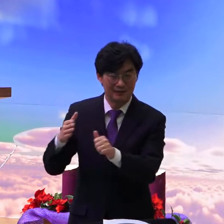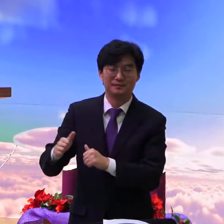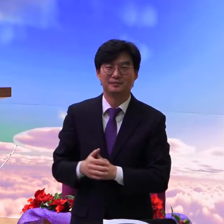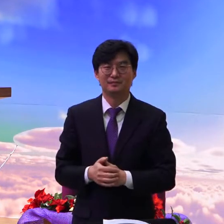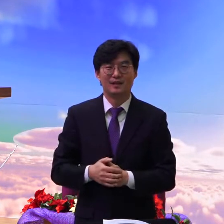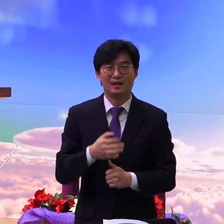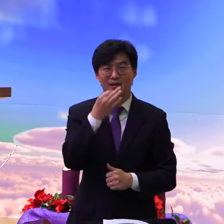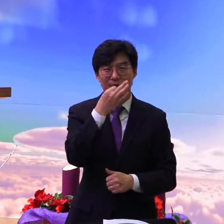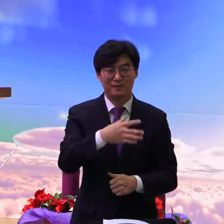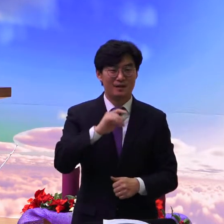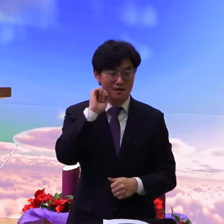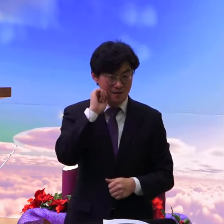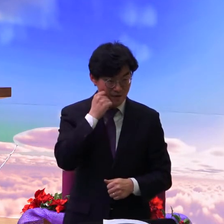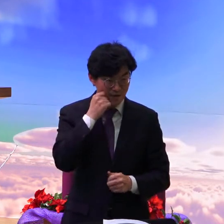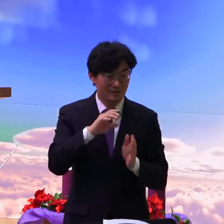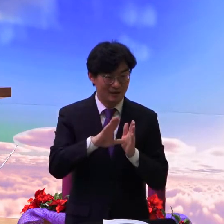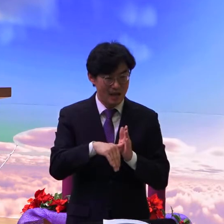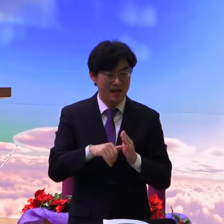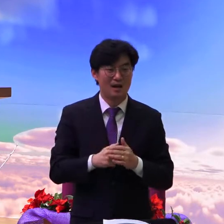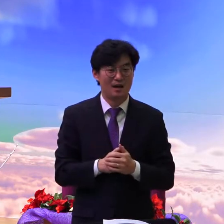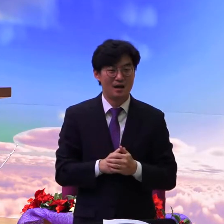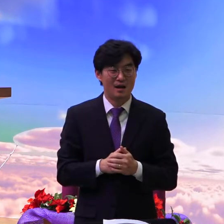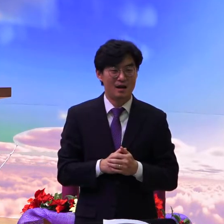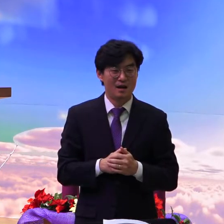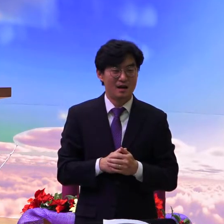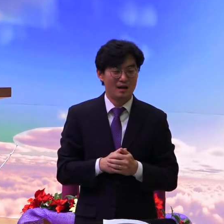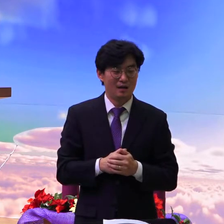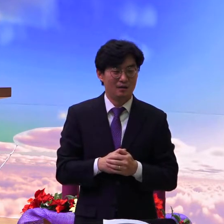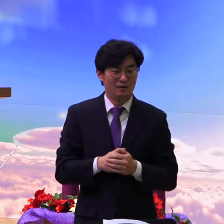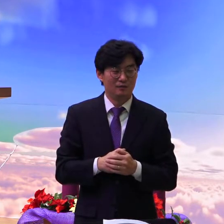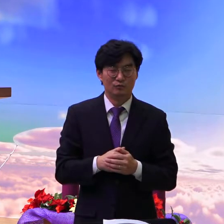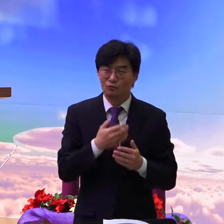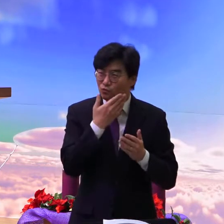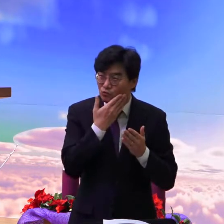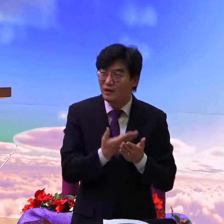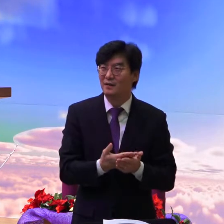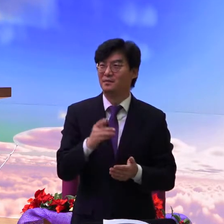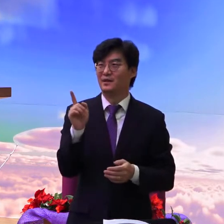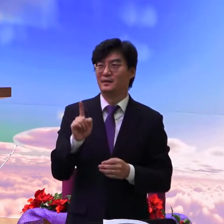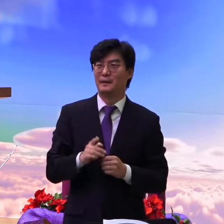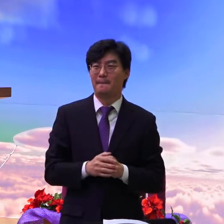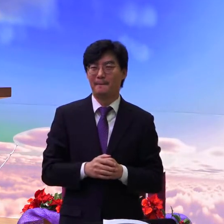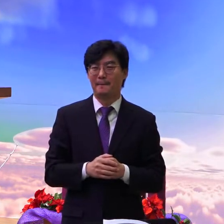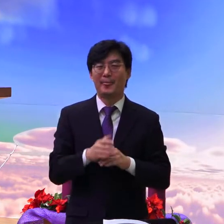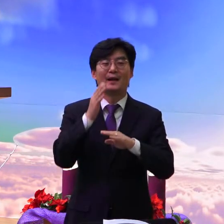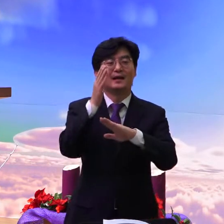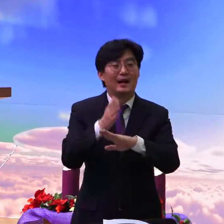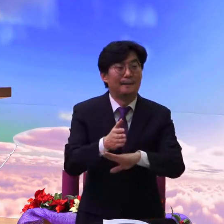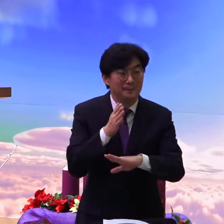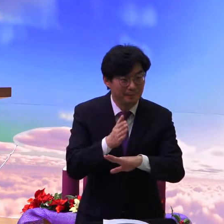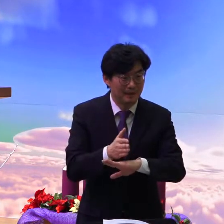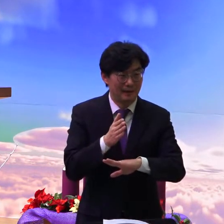어려울 때일수록 우리가 잊지 말아야 하는 것이 있습니다. 어려울 때일수록 잊지 말아야 할 것은 감사입니다.